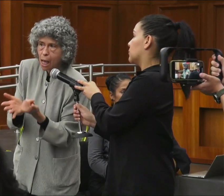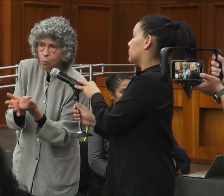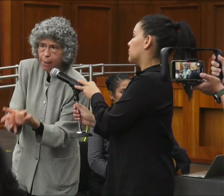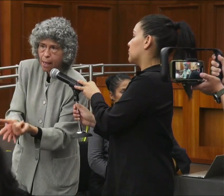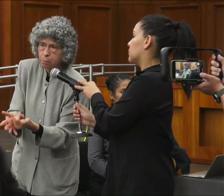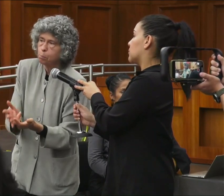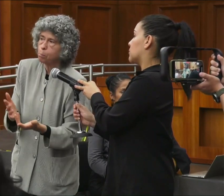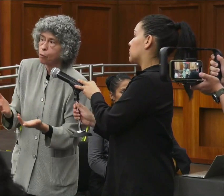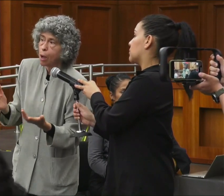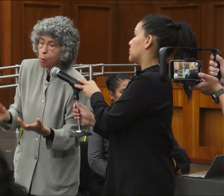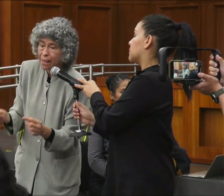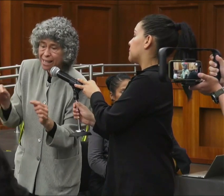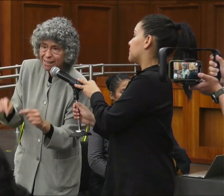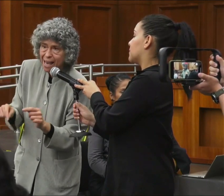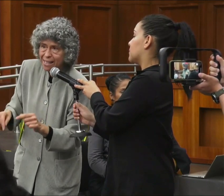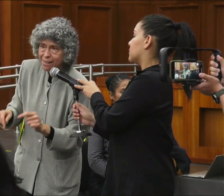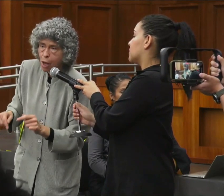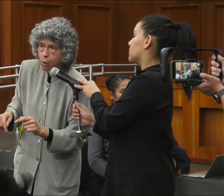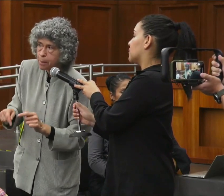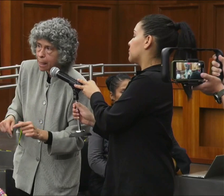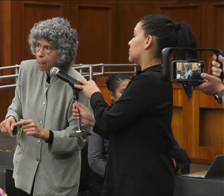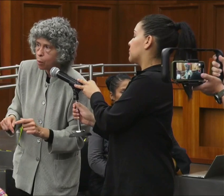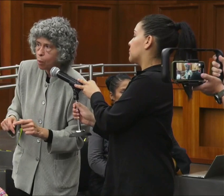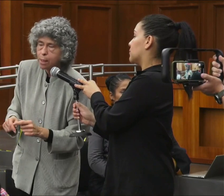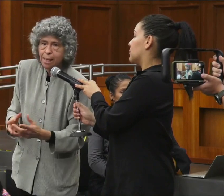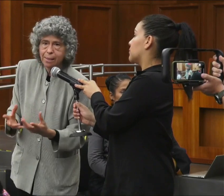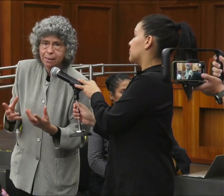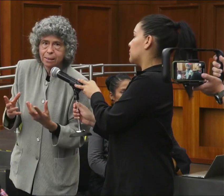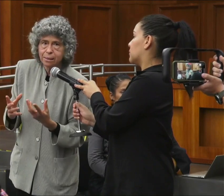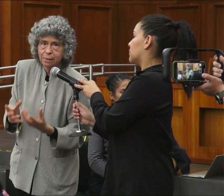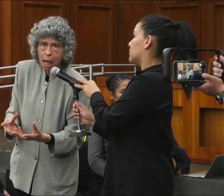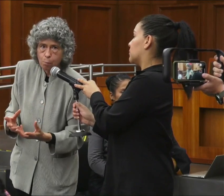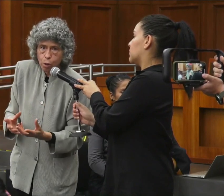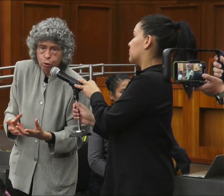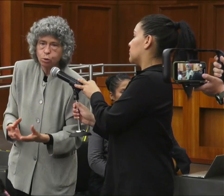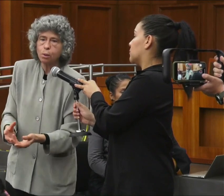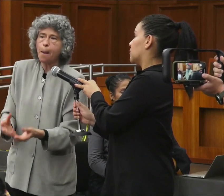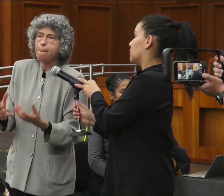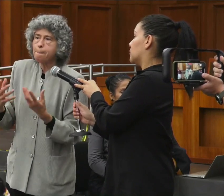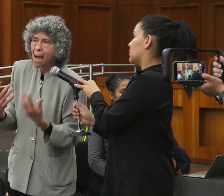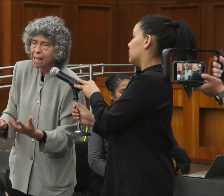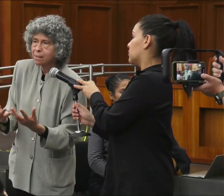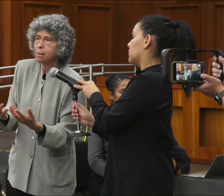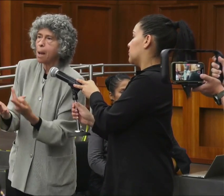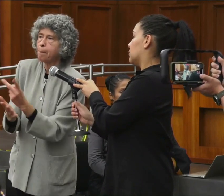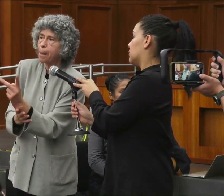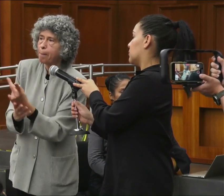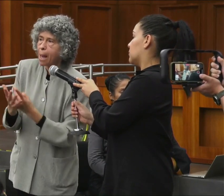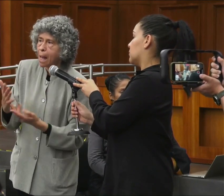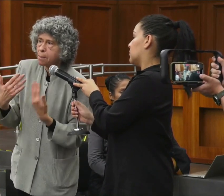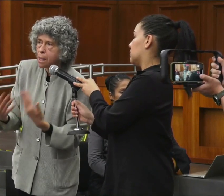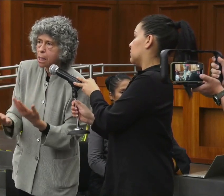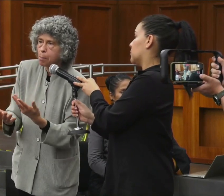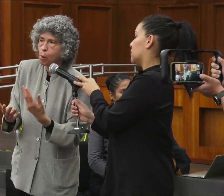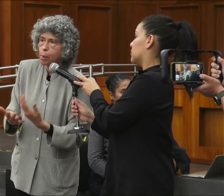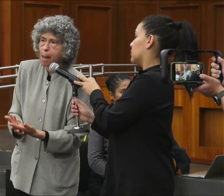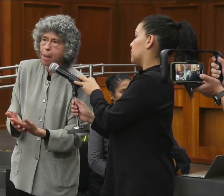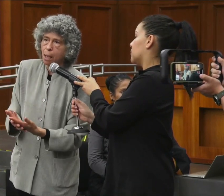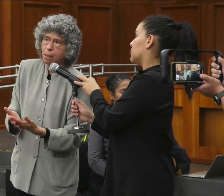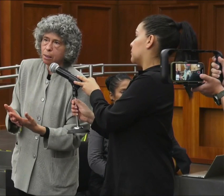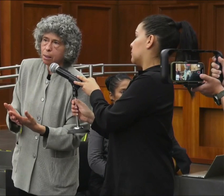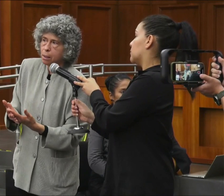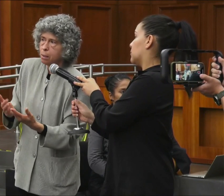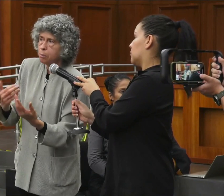buscar, ayudar, por favor, que sea Estado de México. Necesitamos más preparar bien el